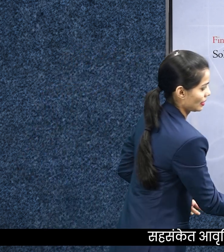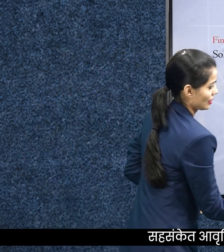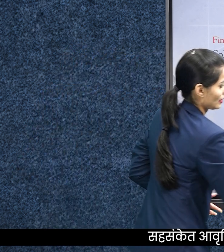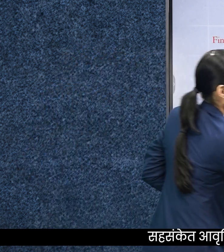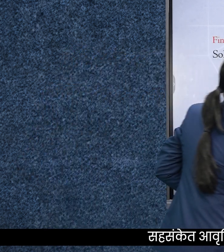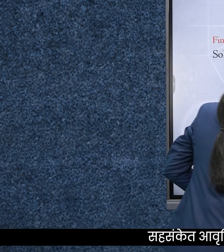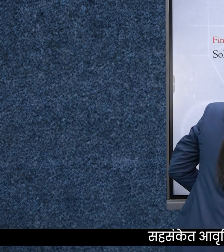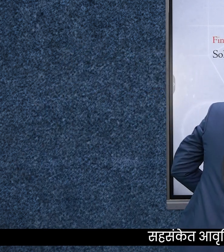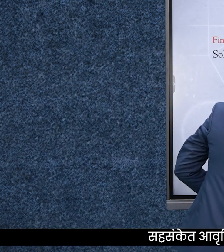है।